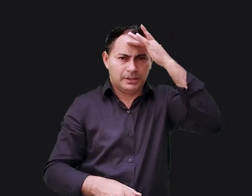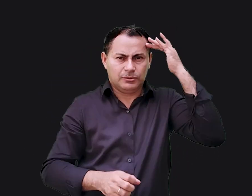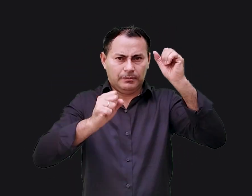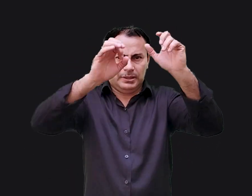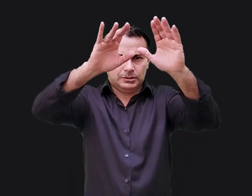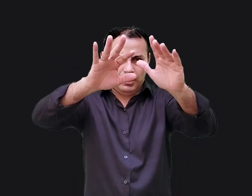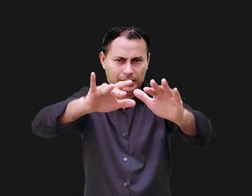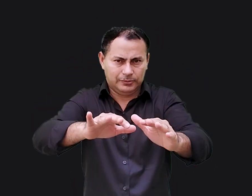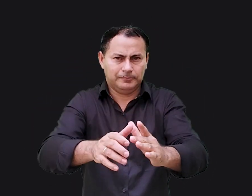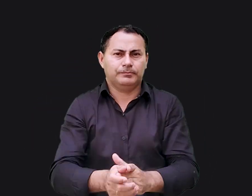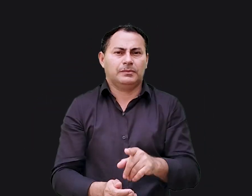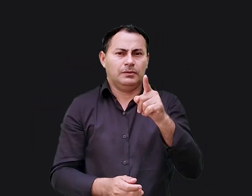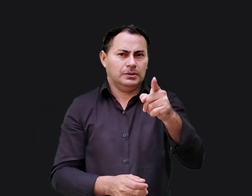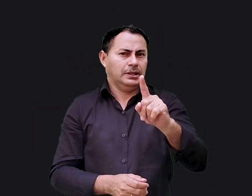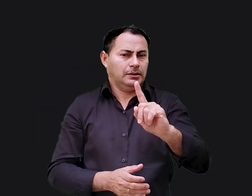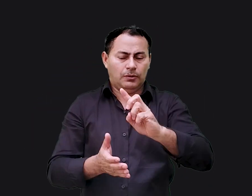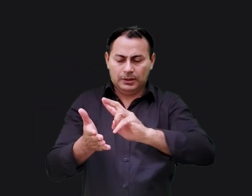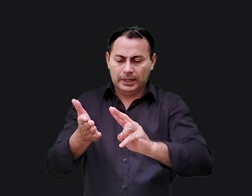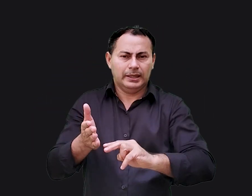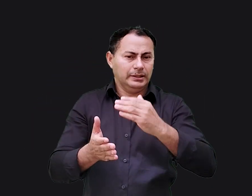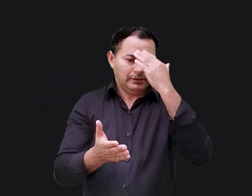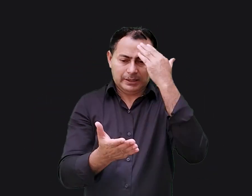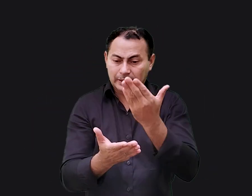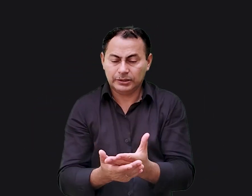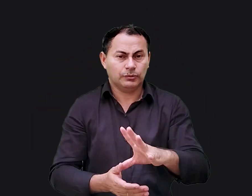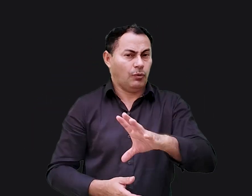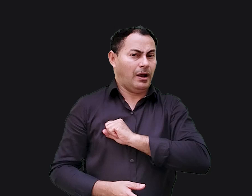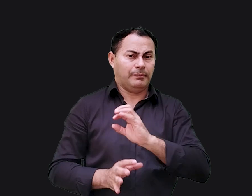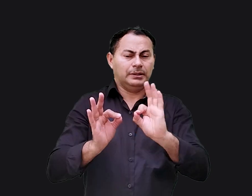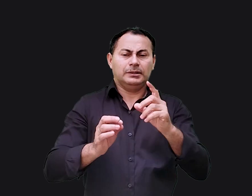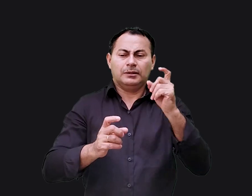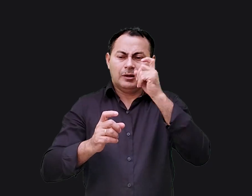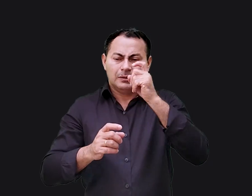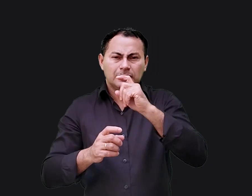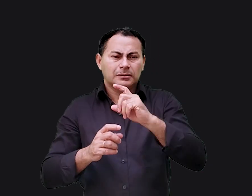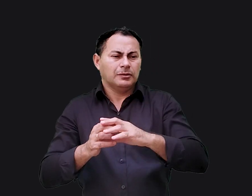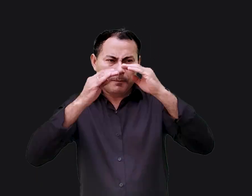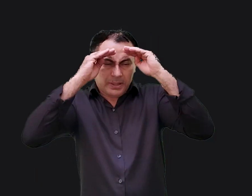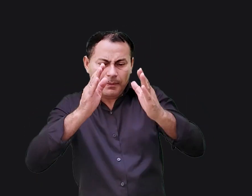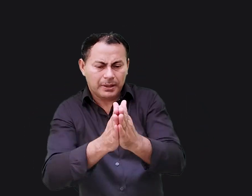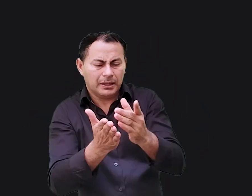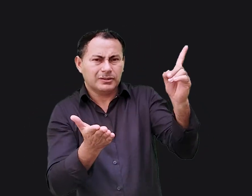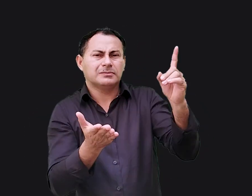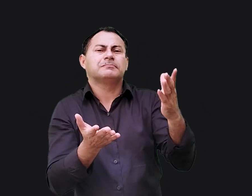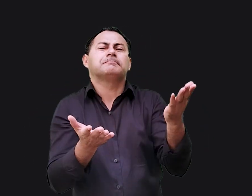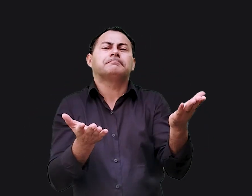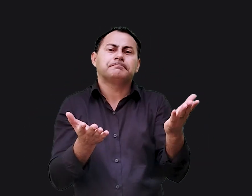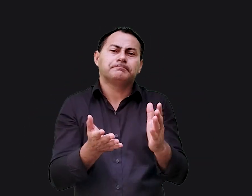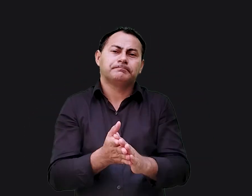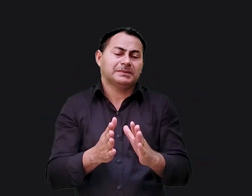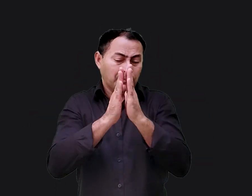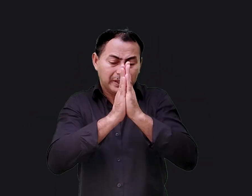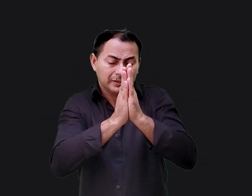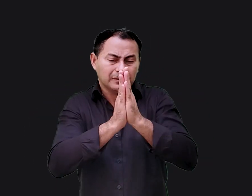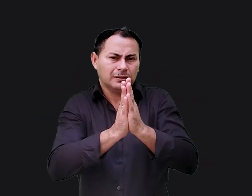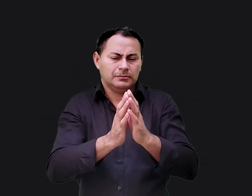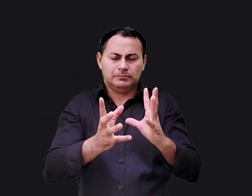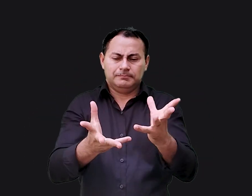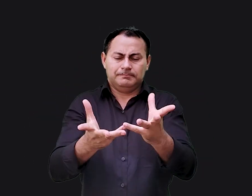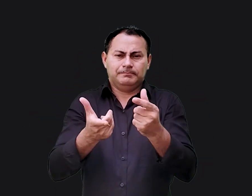do homem abençoado. Se você não lê, não acredita, não ama, não medita e não obedece a palavra de Deus, também não se